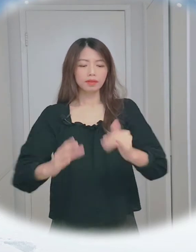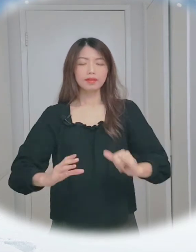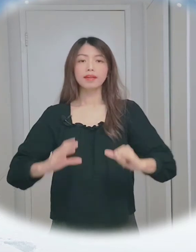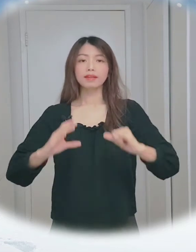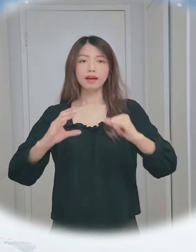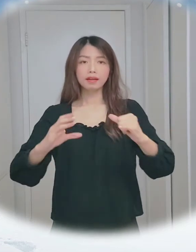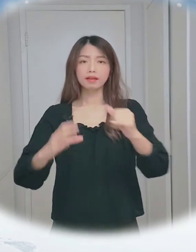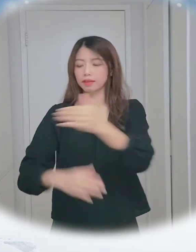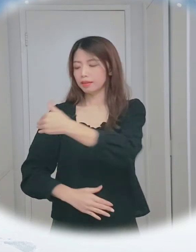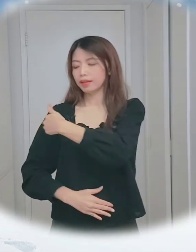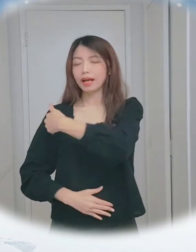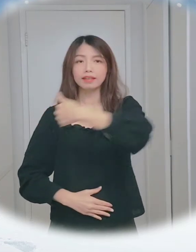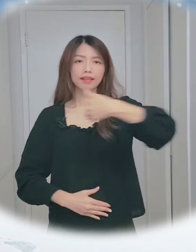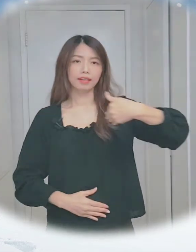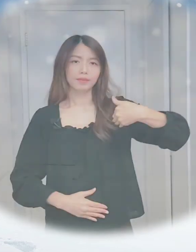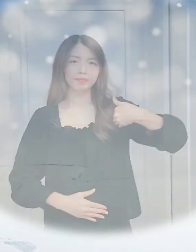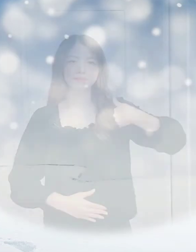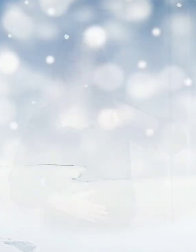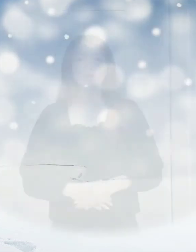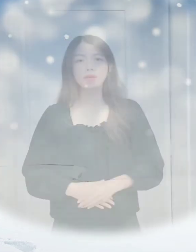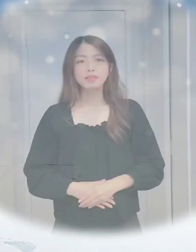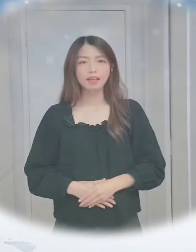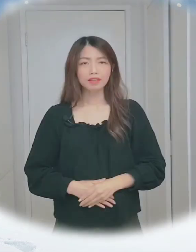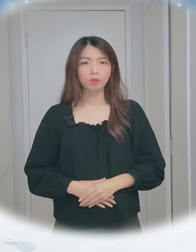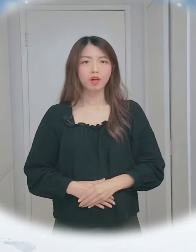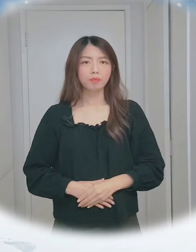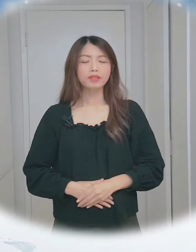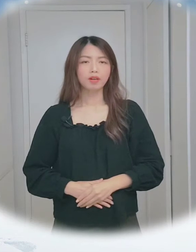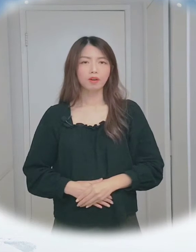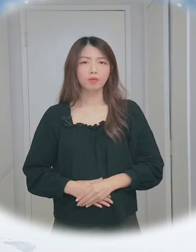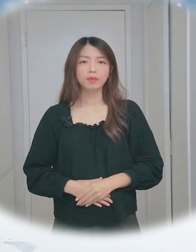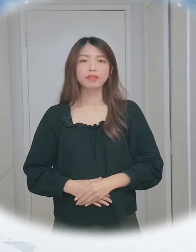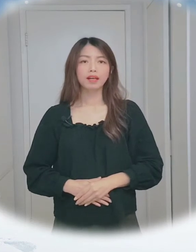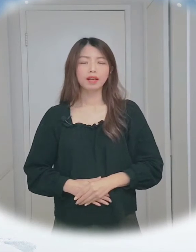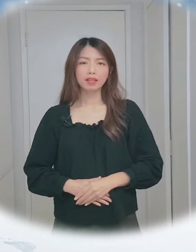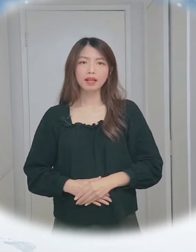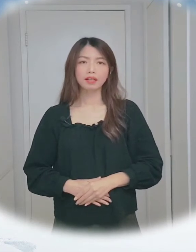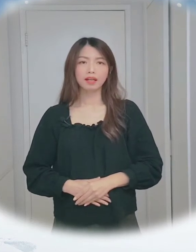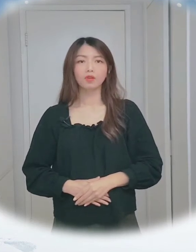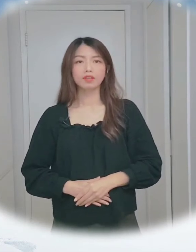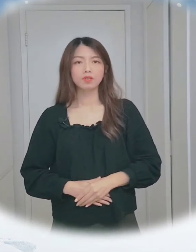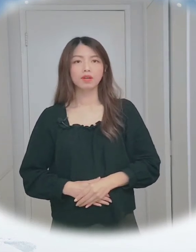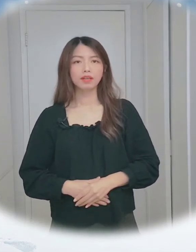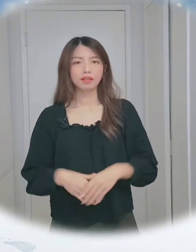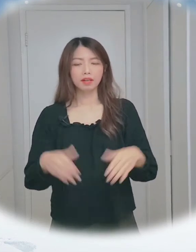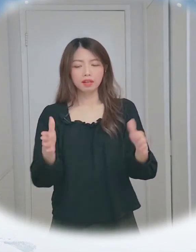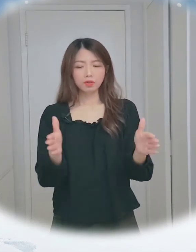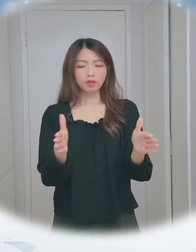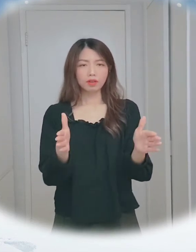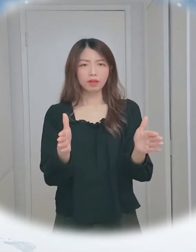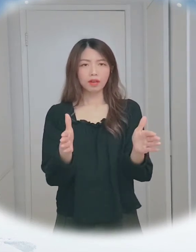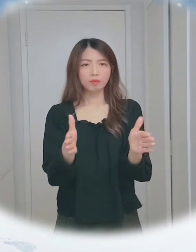세상 가득히 빛나는 저 별빛처럼 빛나다 찬란하다 이런 뜻의 수어는